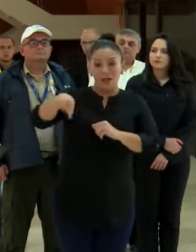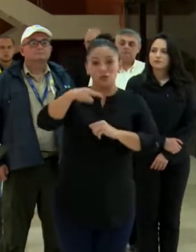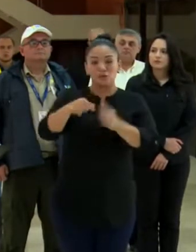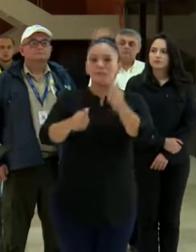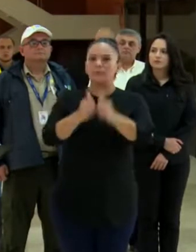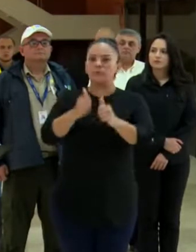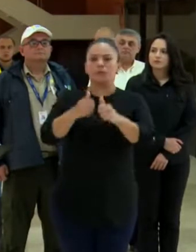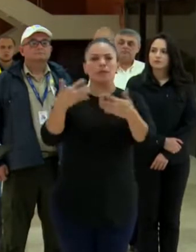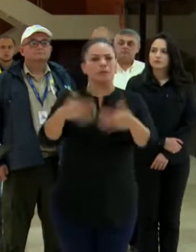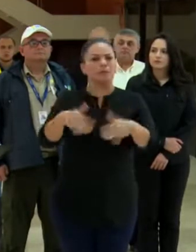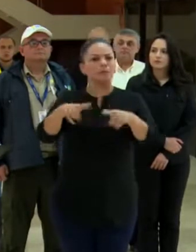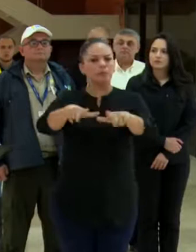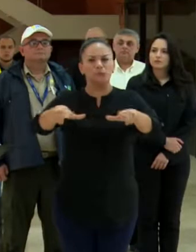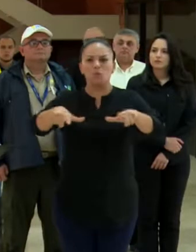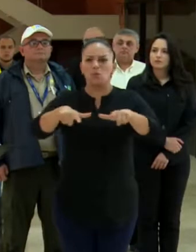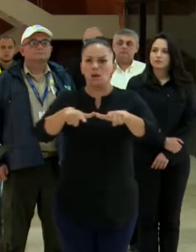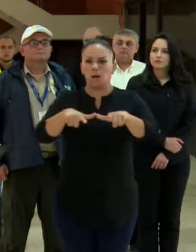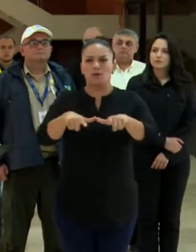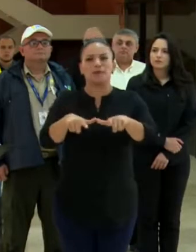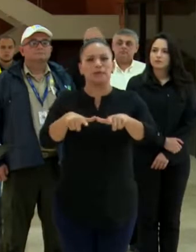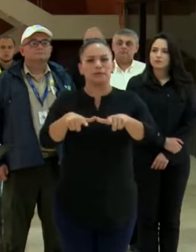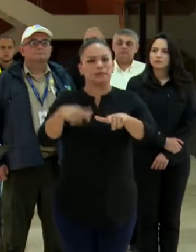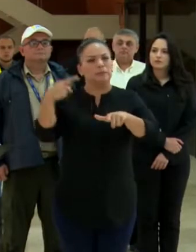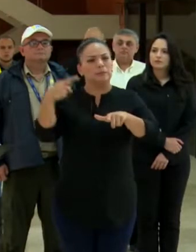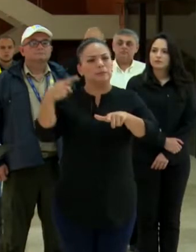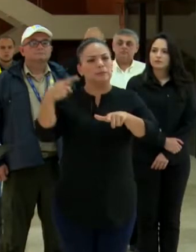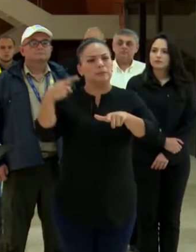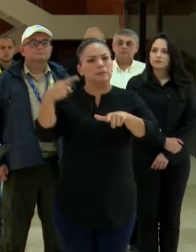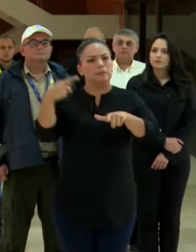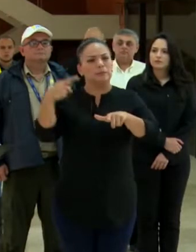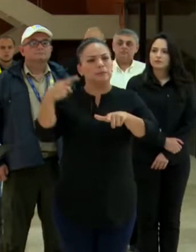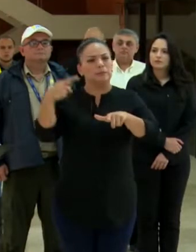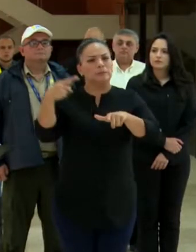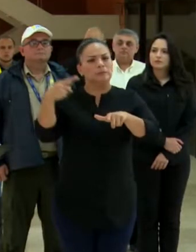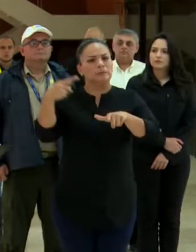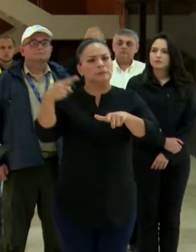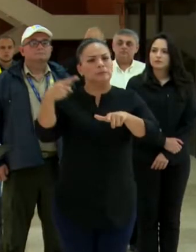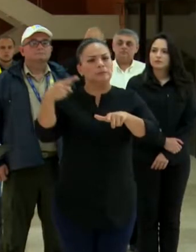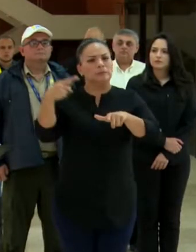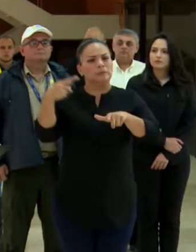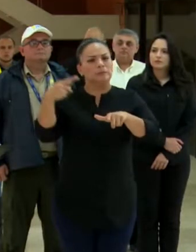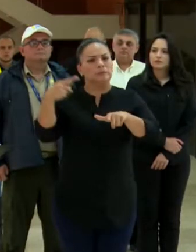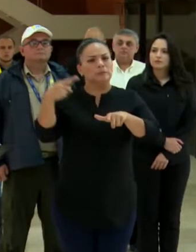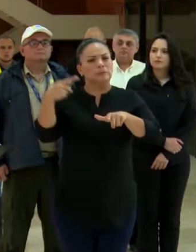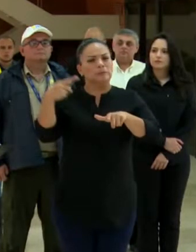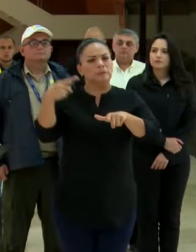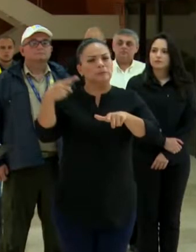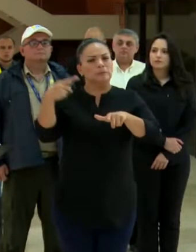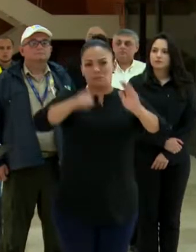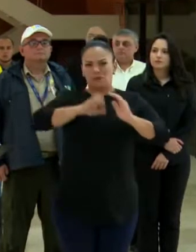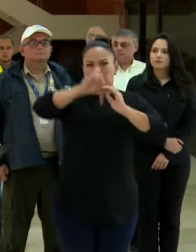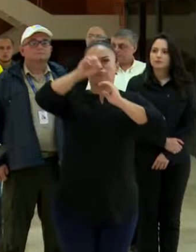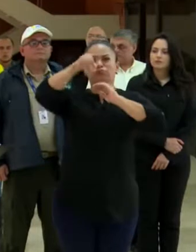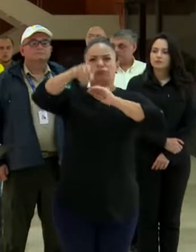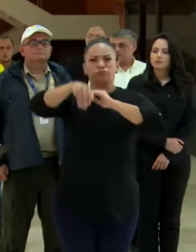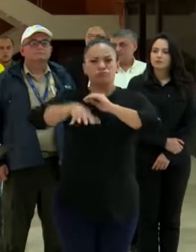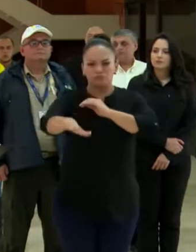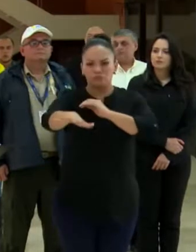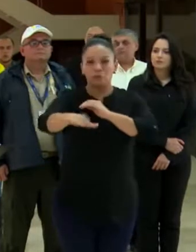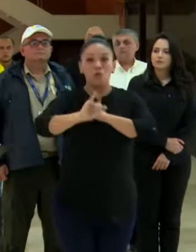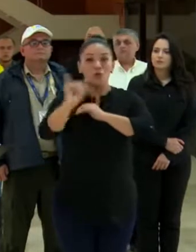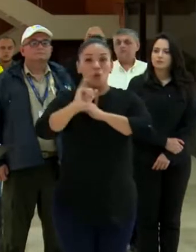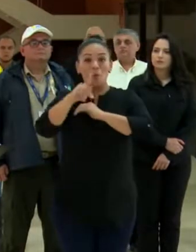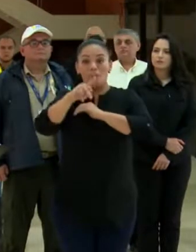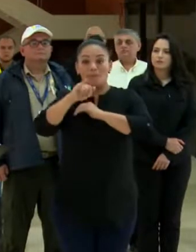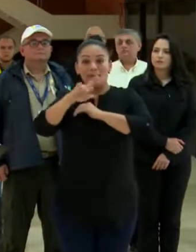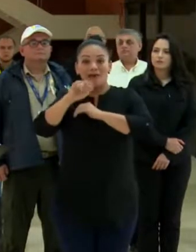están expuestos a riesgos de por ejemplo, deslizamiento como el que vimos en Piedades